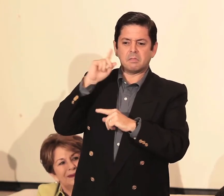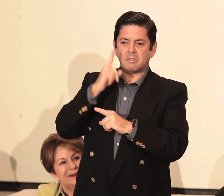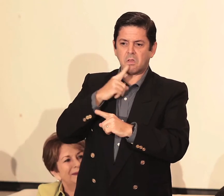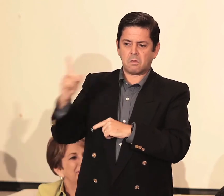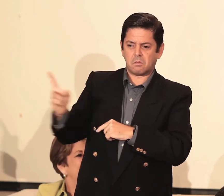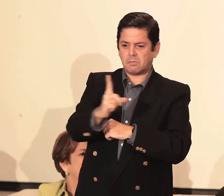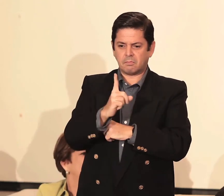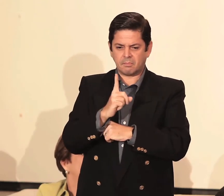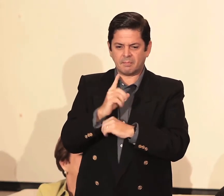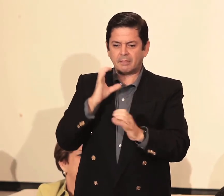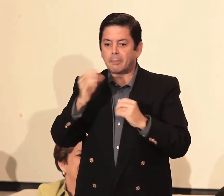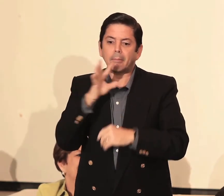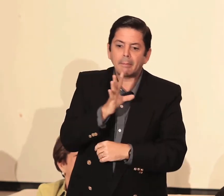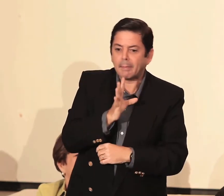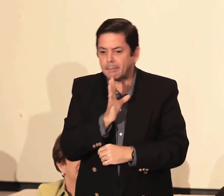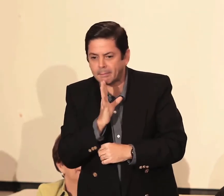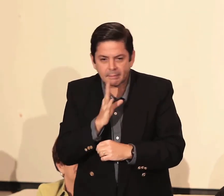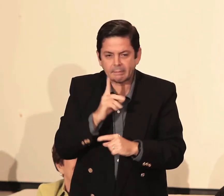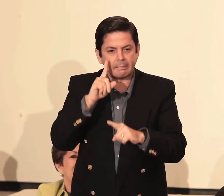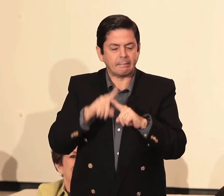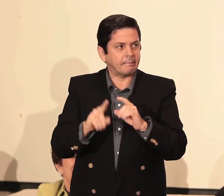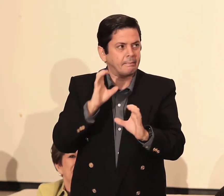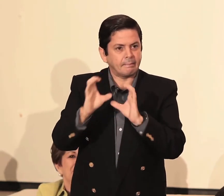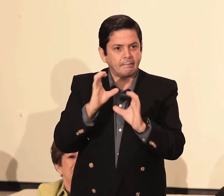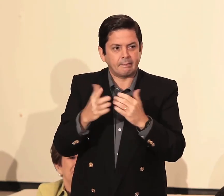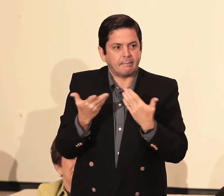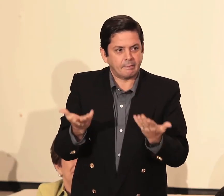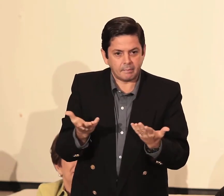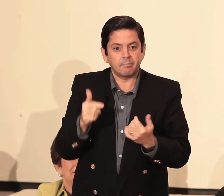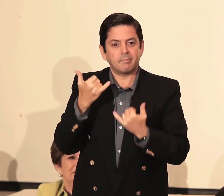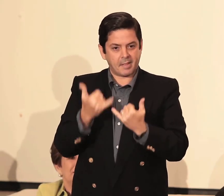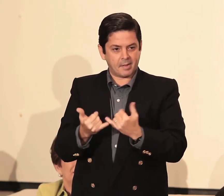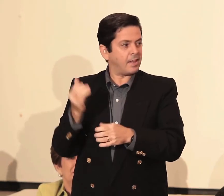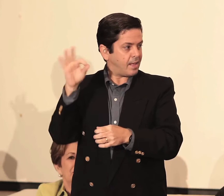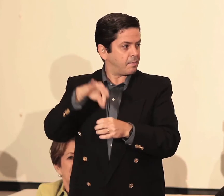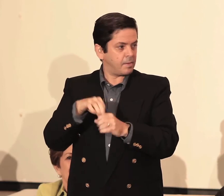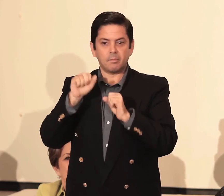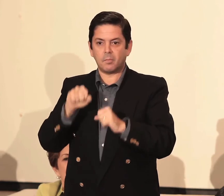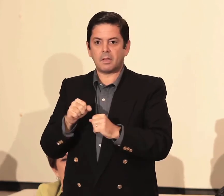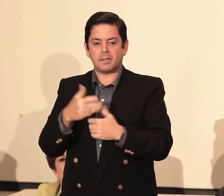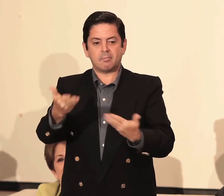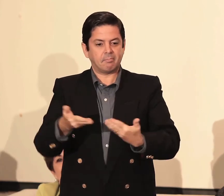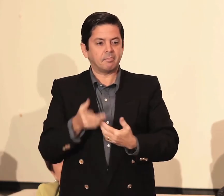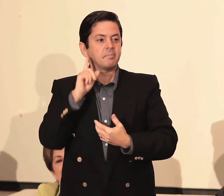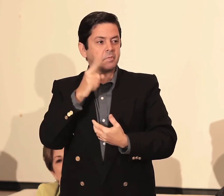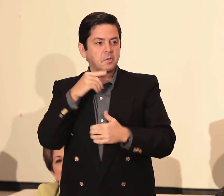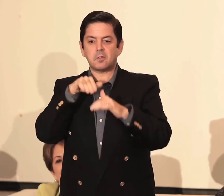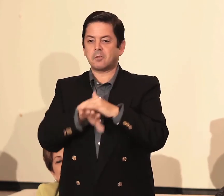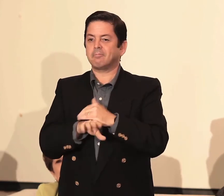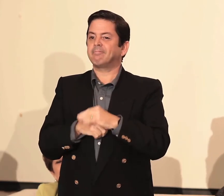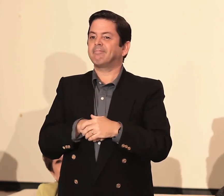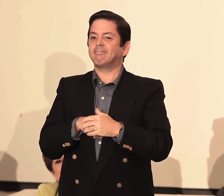porque ellos no han puesto límites, ellos no han puesto freno a la comunicación. Hoy a Paz hace